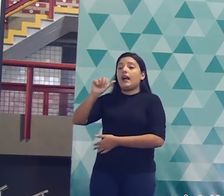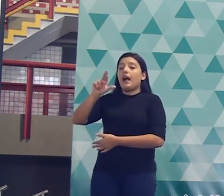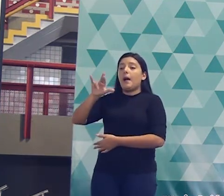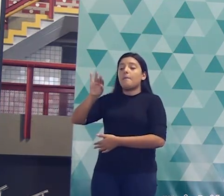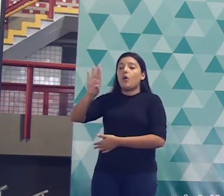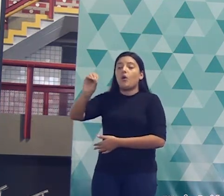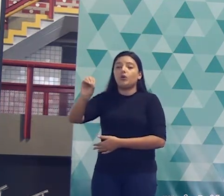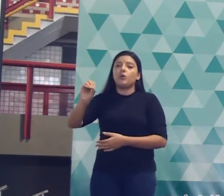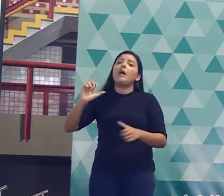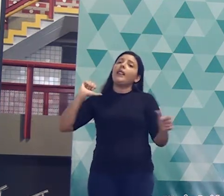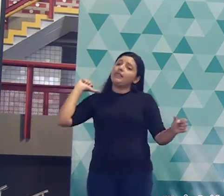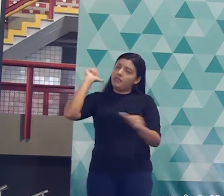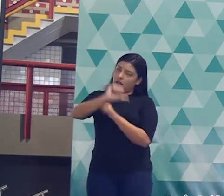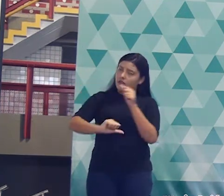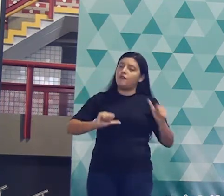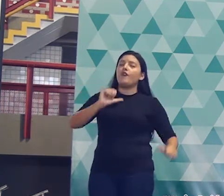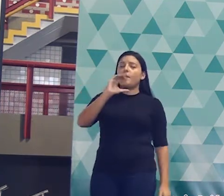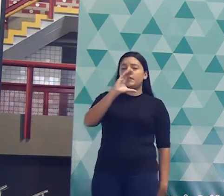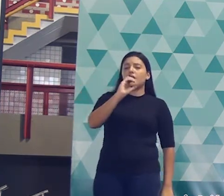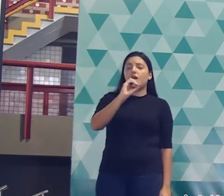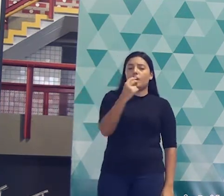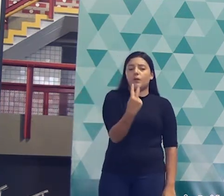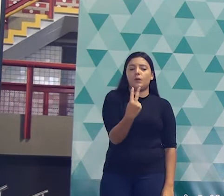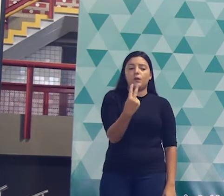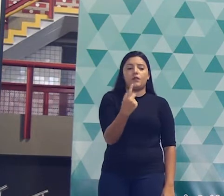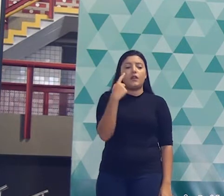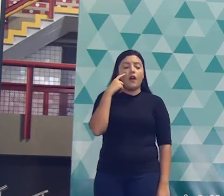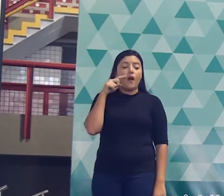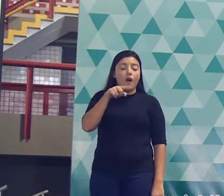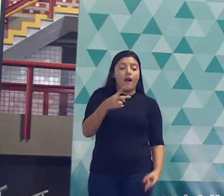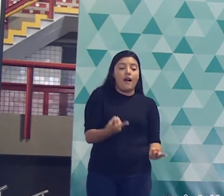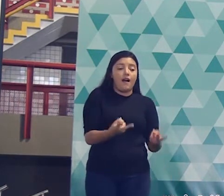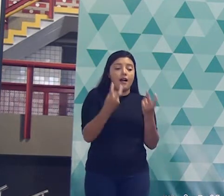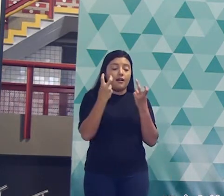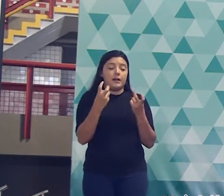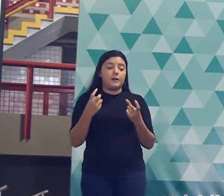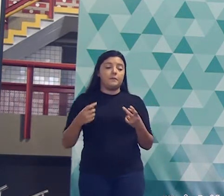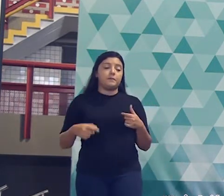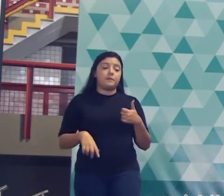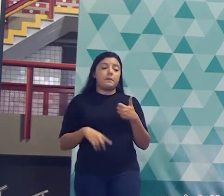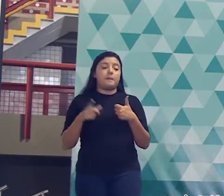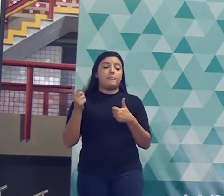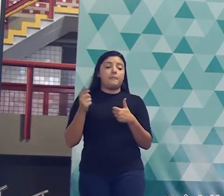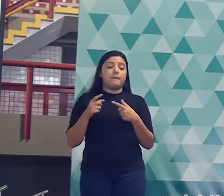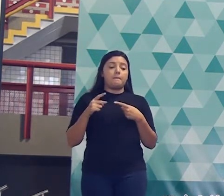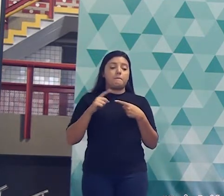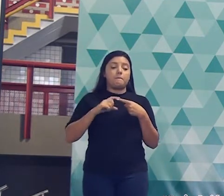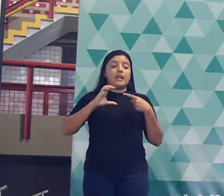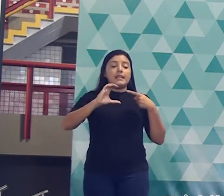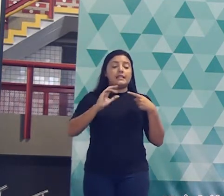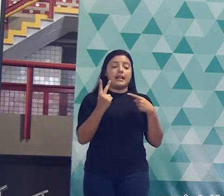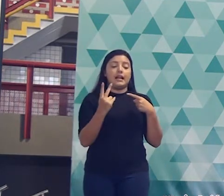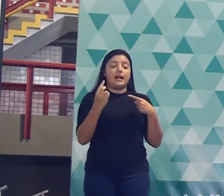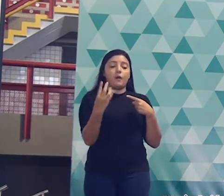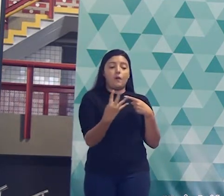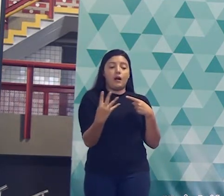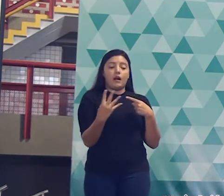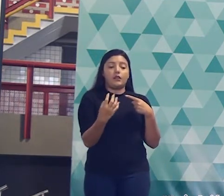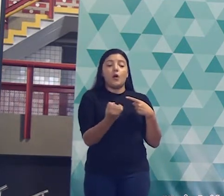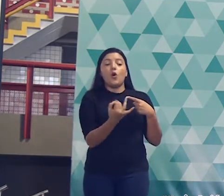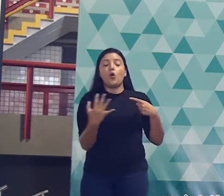em CO2. Olha para o primeiro combustível, só para a gente fazer bem rápido. No primeiro combustível, CH4, eu tenho